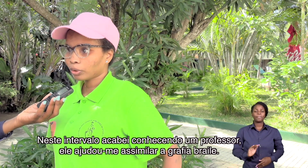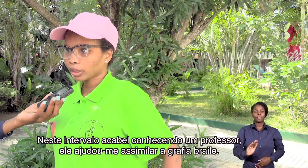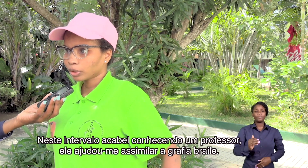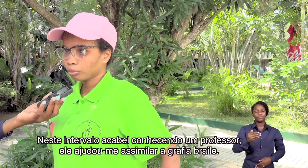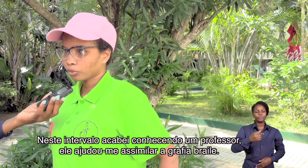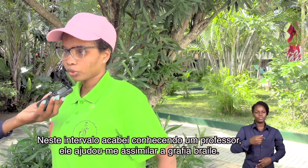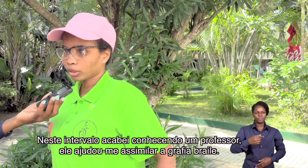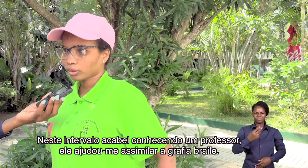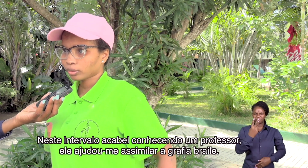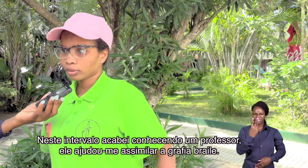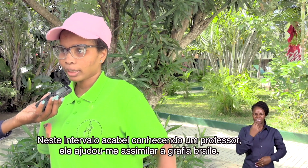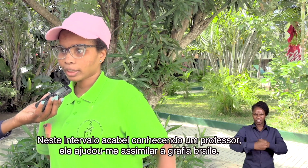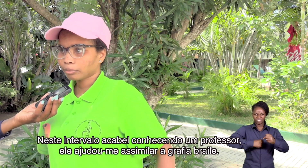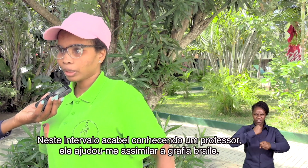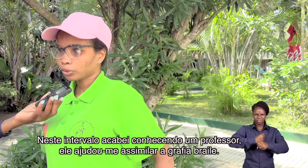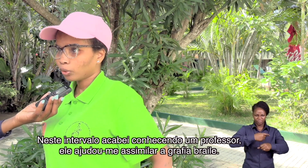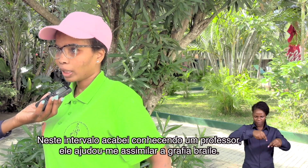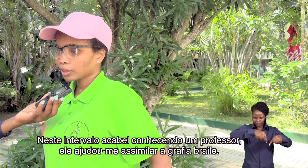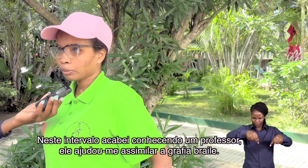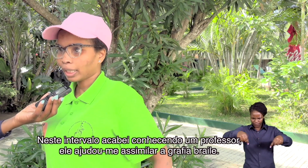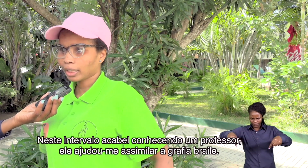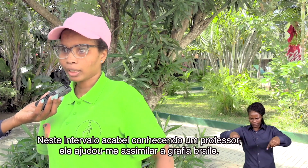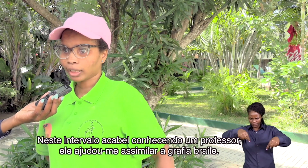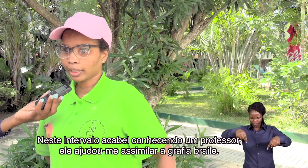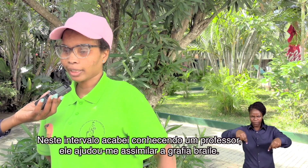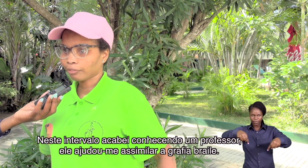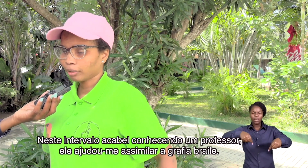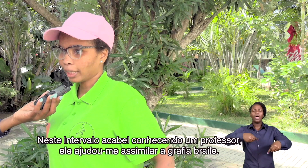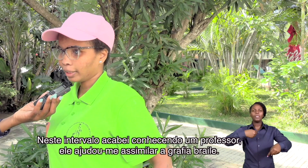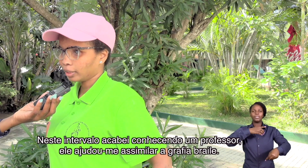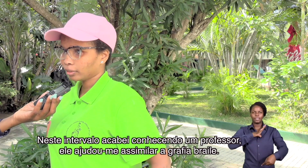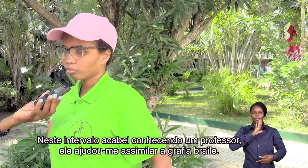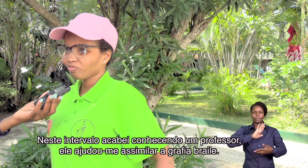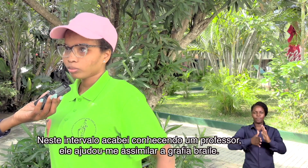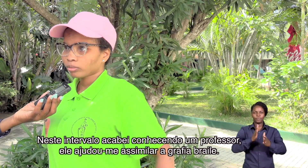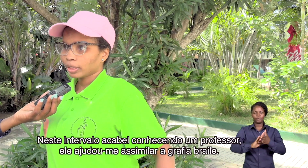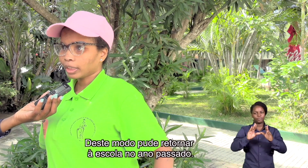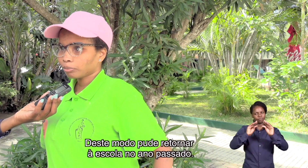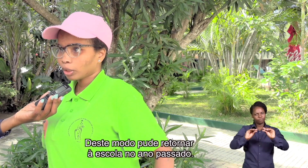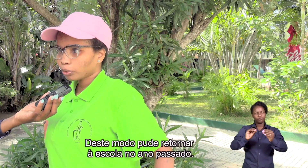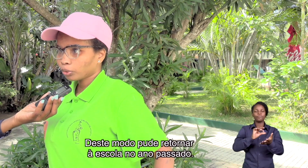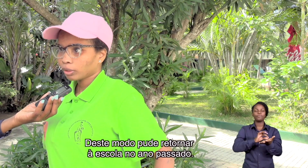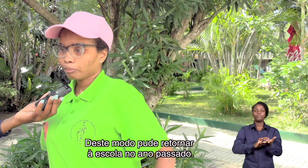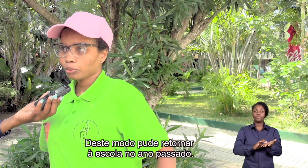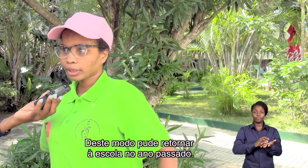acabei conhecendo um professor, este que me ajudou a assimilar a grafia Braille. E deste modo